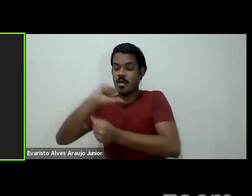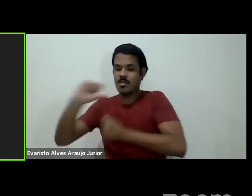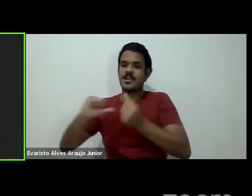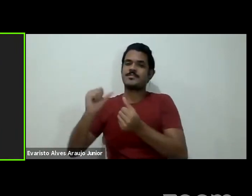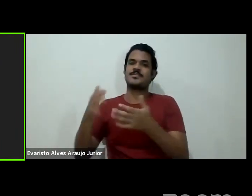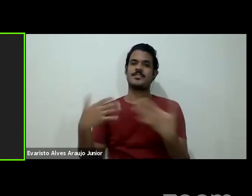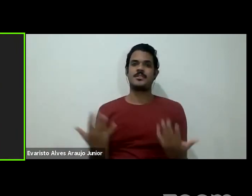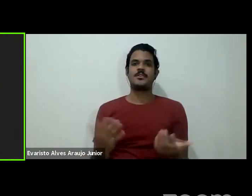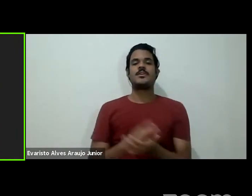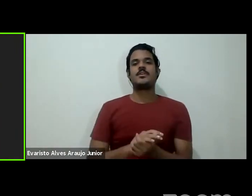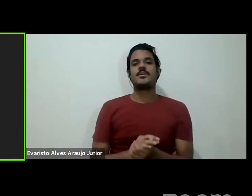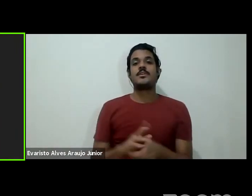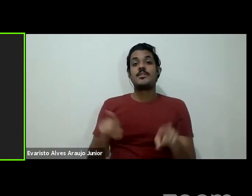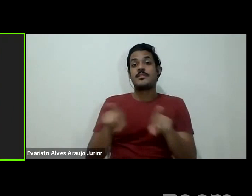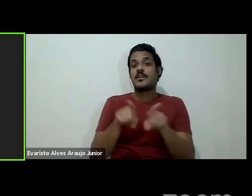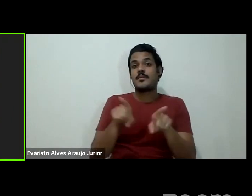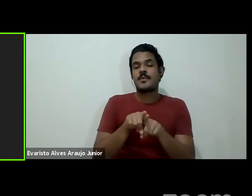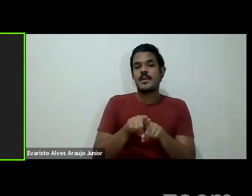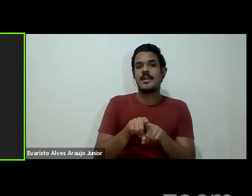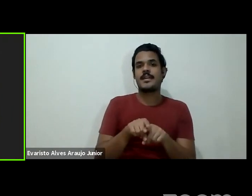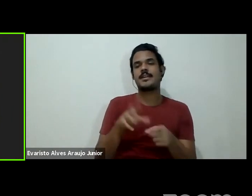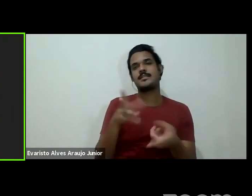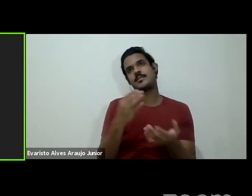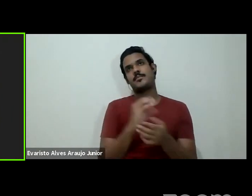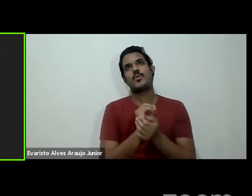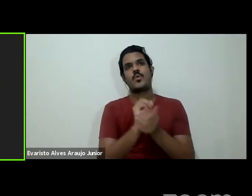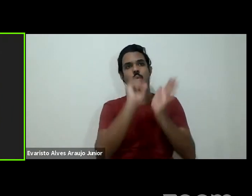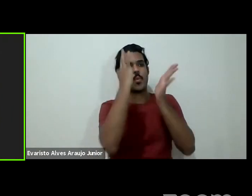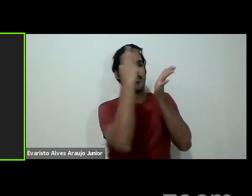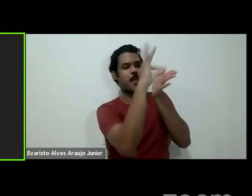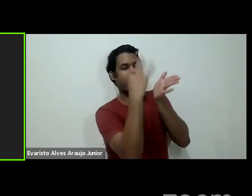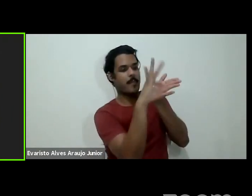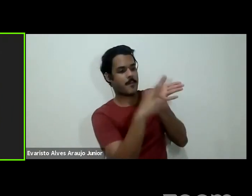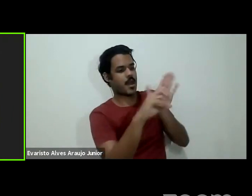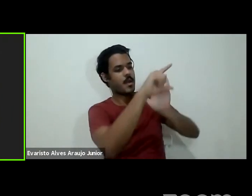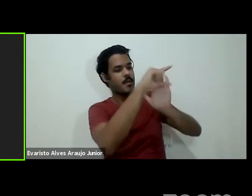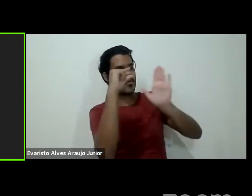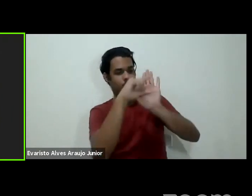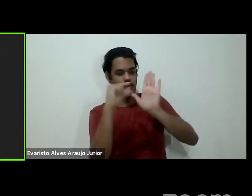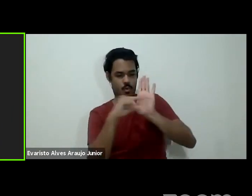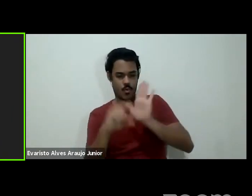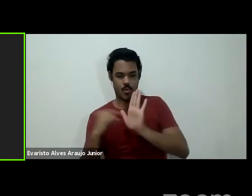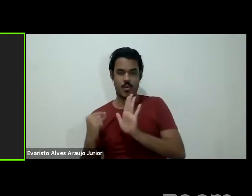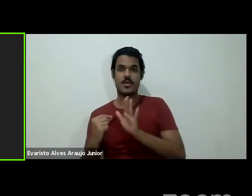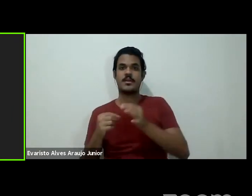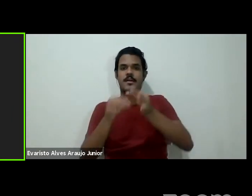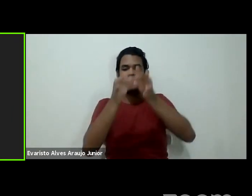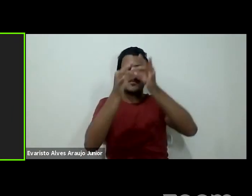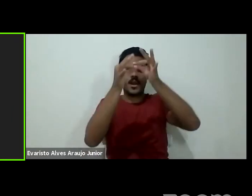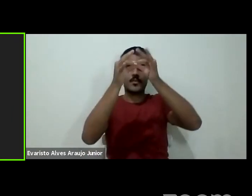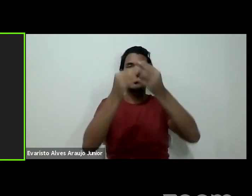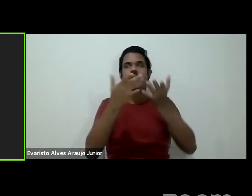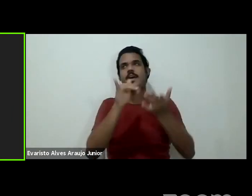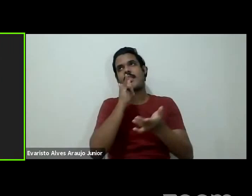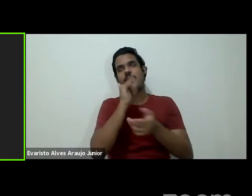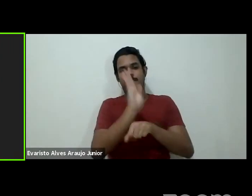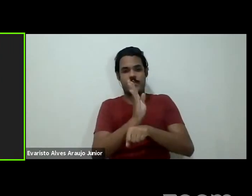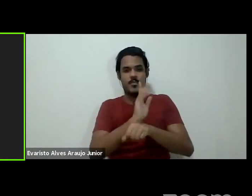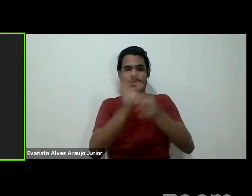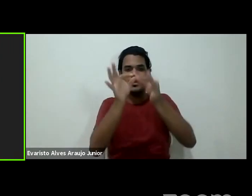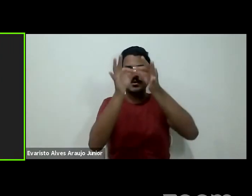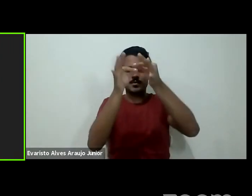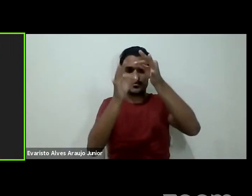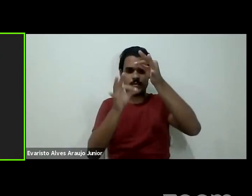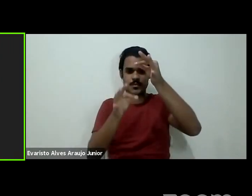os créditos finais também, que ocupavam toda a tela, e a gente precisou encolher um pouco para ter o espaço para o intérprete